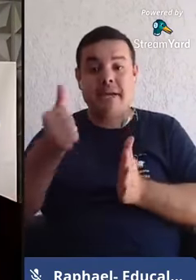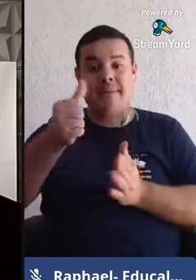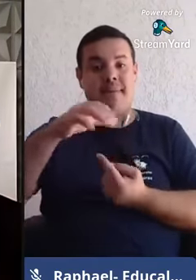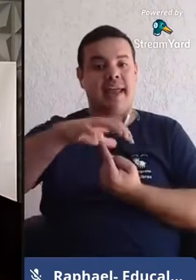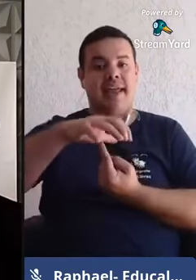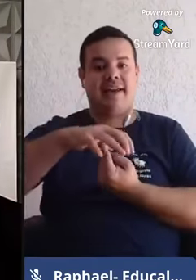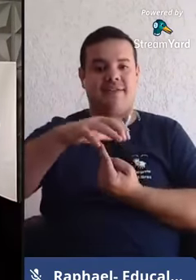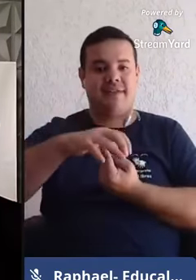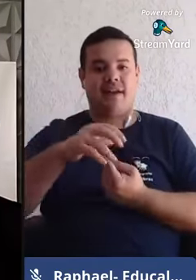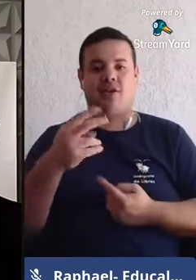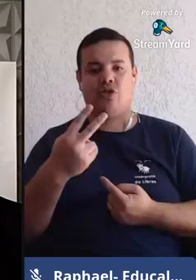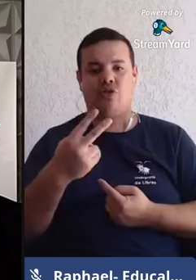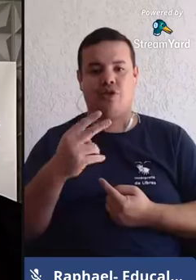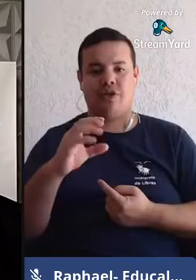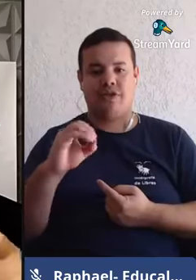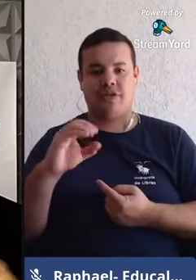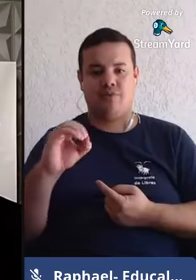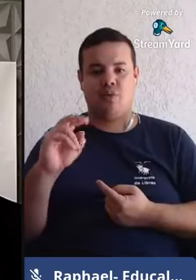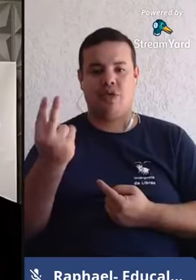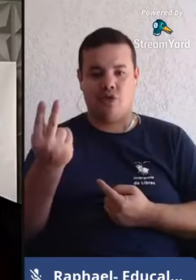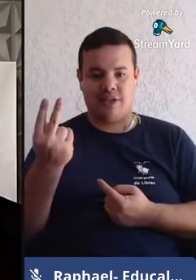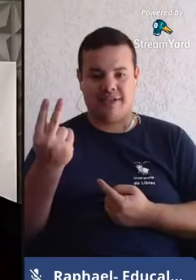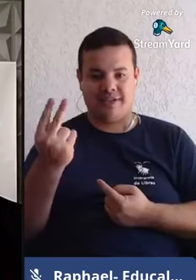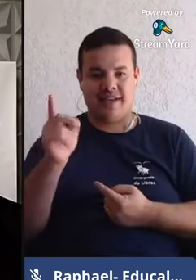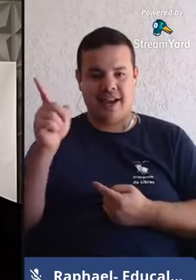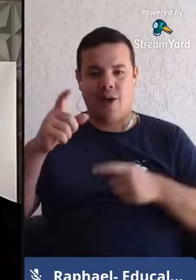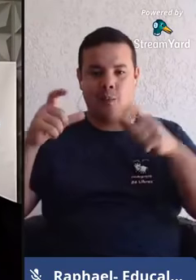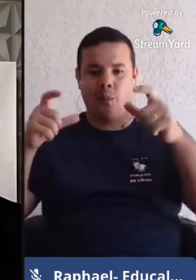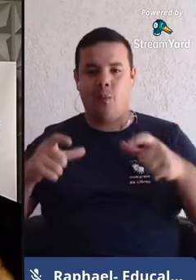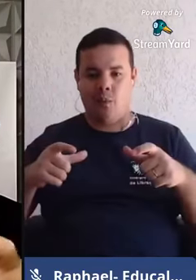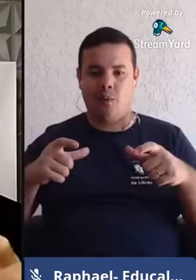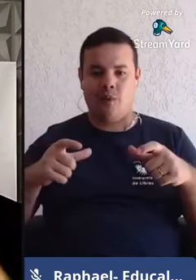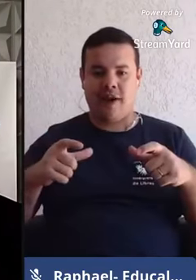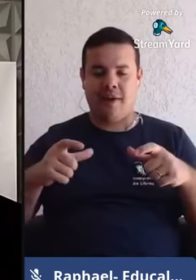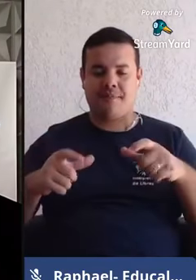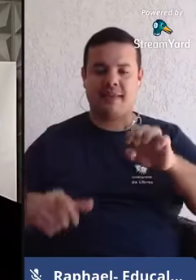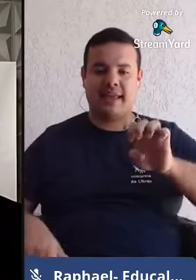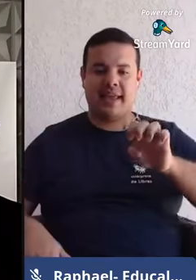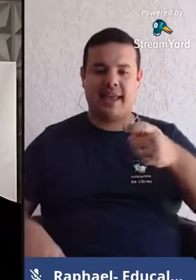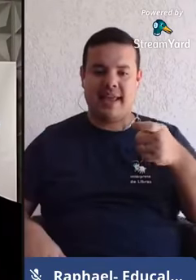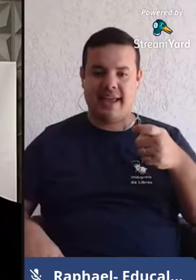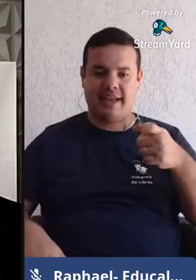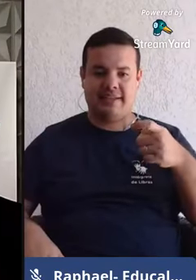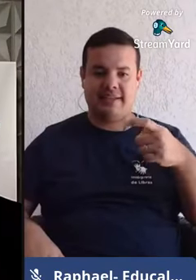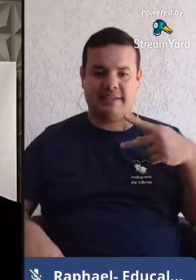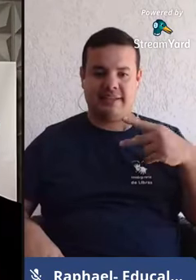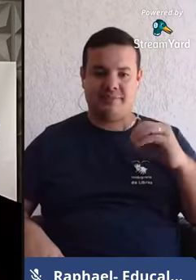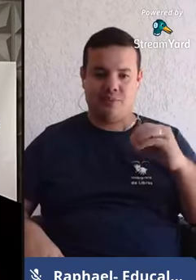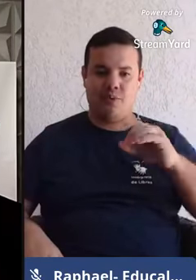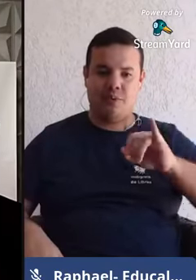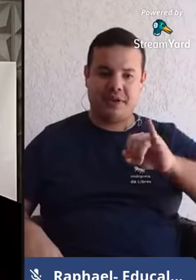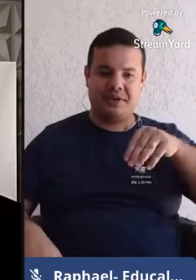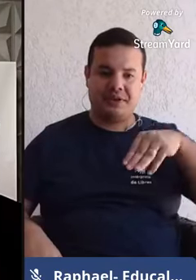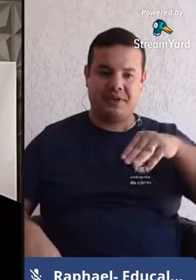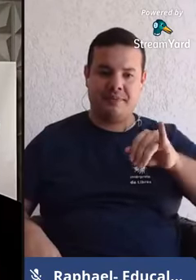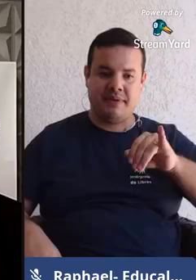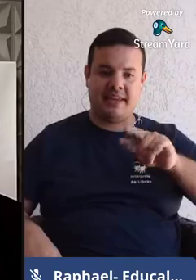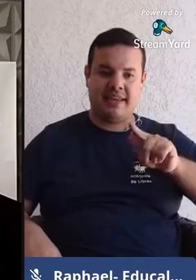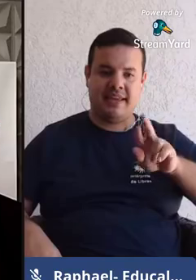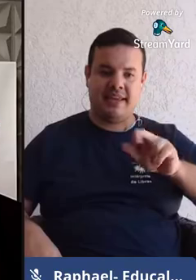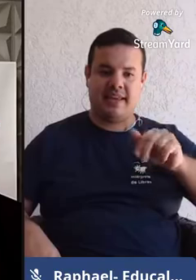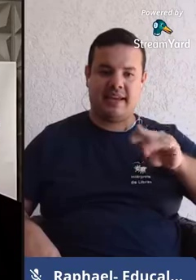antigo Centro de Exposição Imigrantes. Começou uma feira pequenininha, uma feira bem, bem discreta mesmo, bem